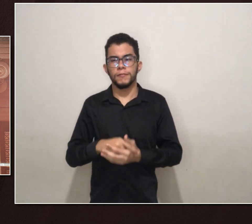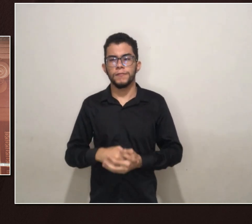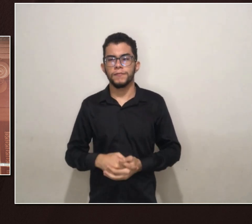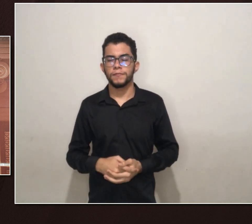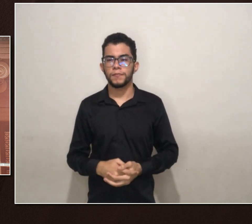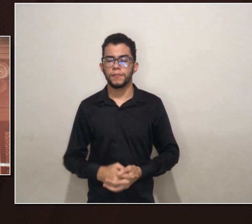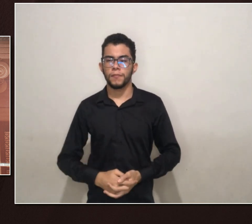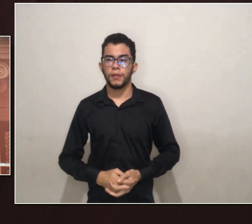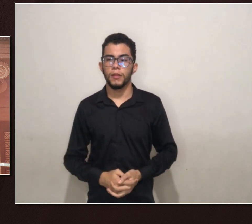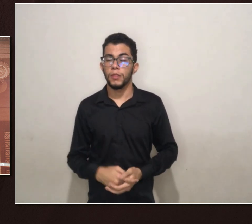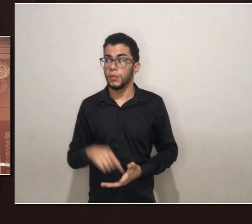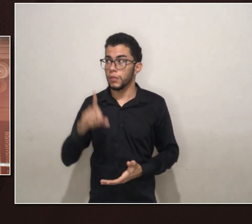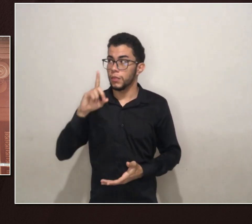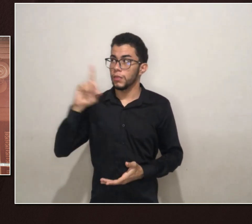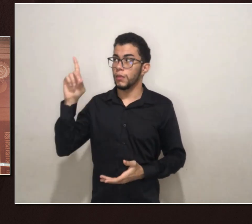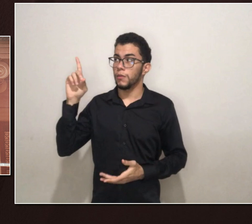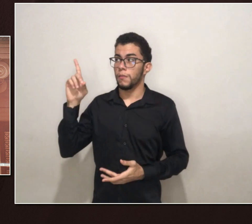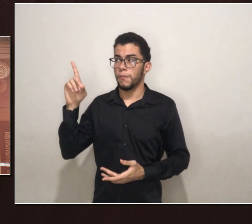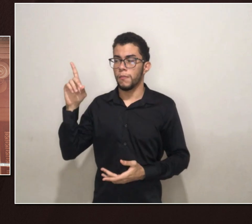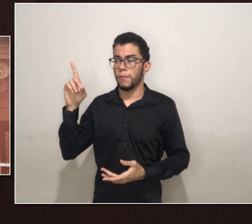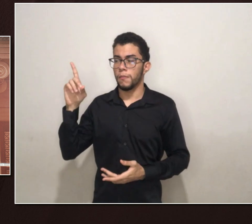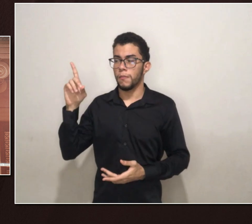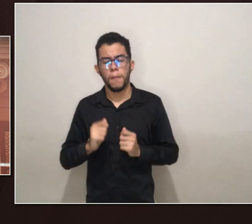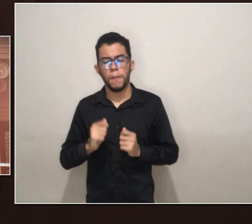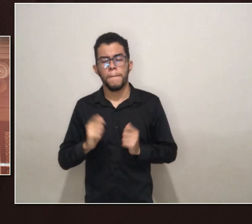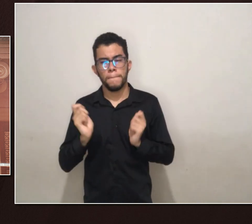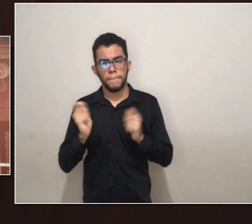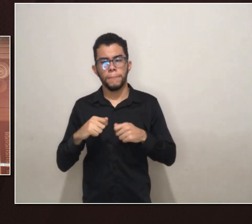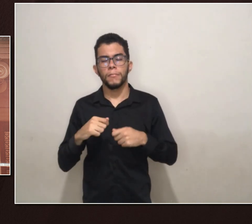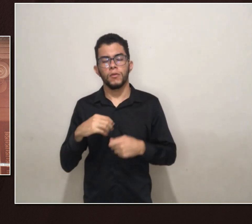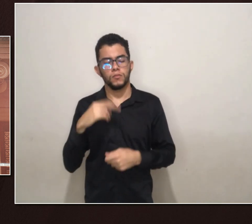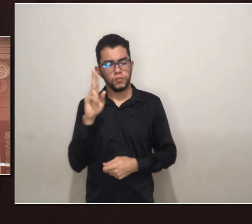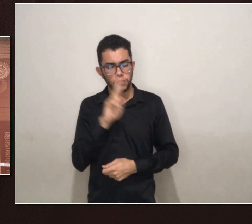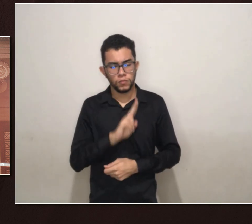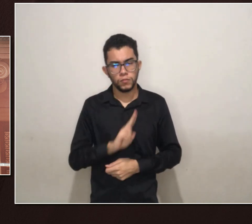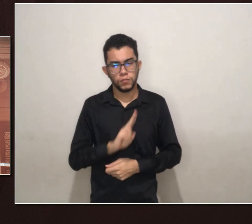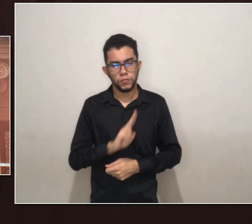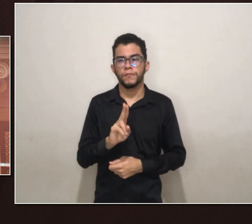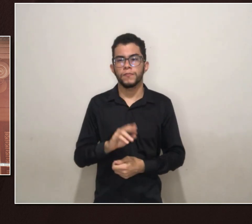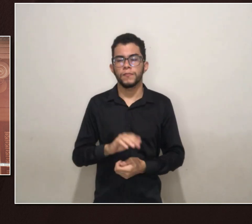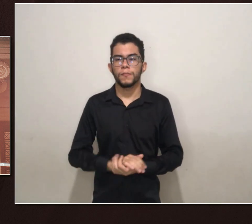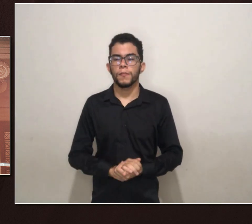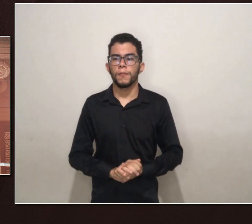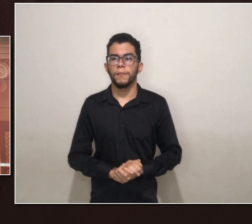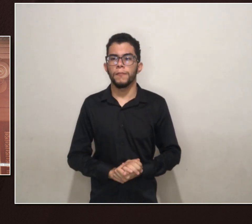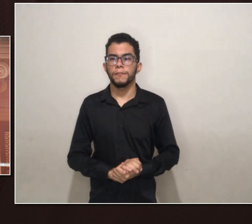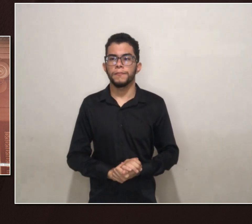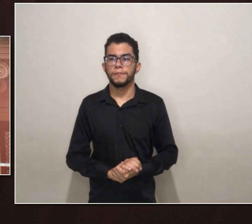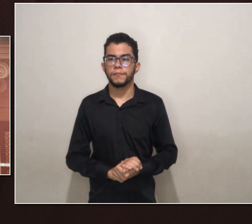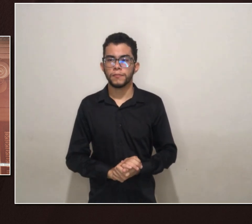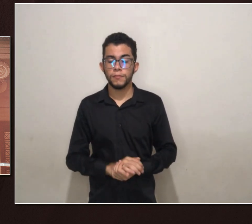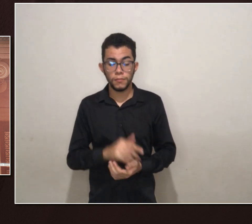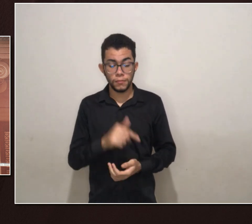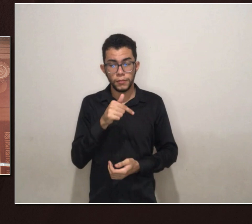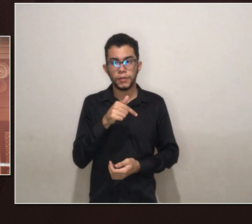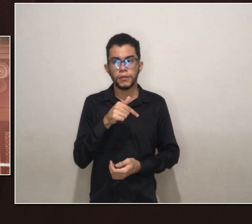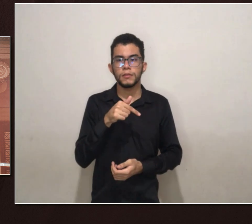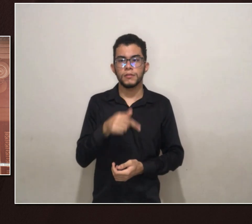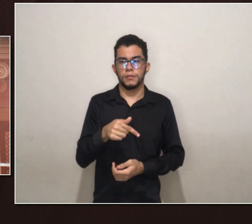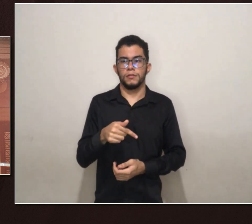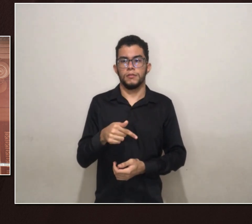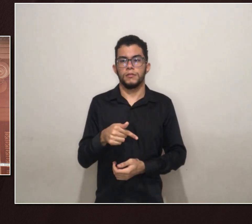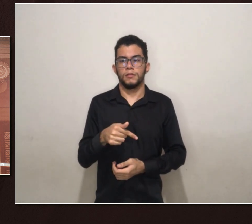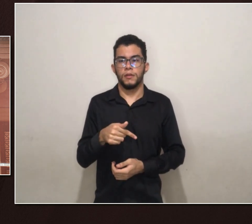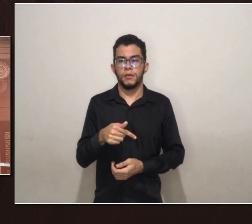essa palavra para isso. Bom, primeiro, aqui são sete igrejas, sete, como eu já disse das outras